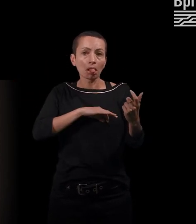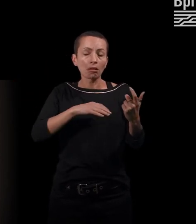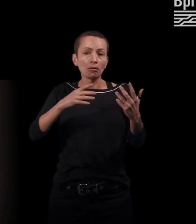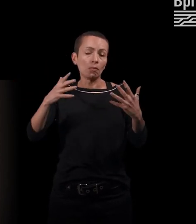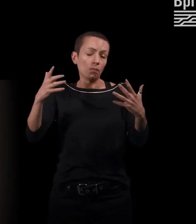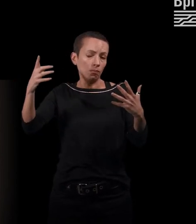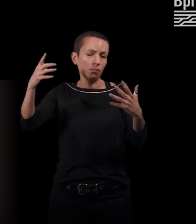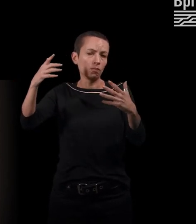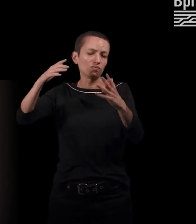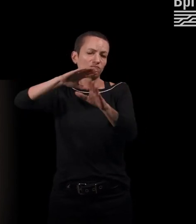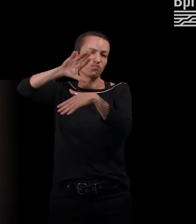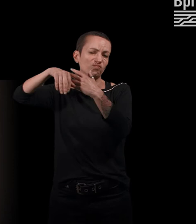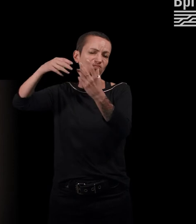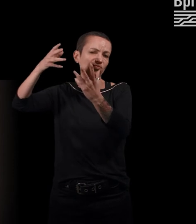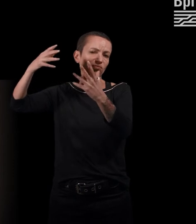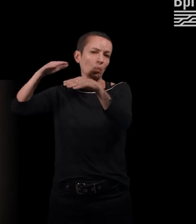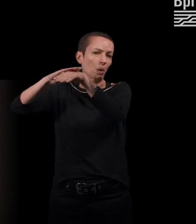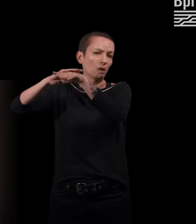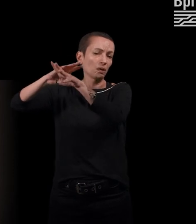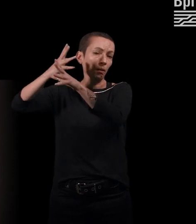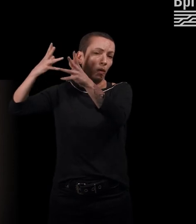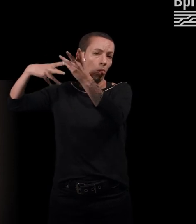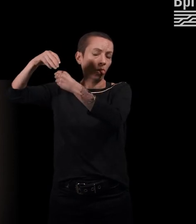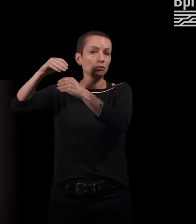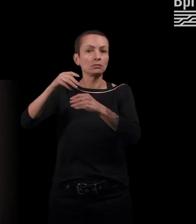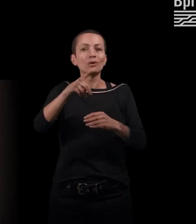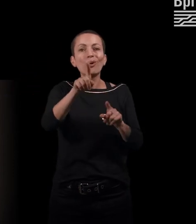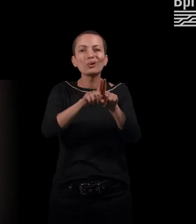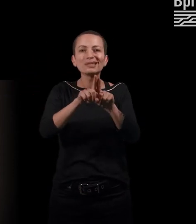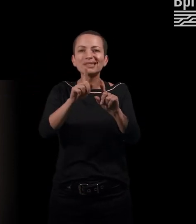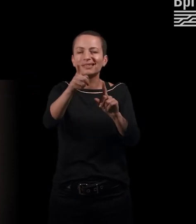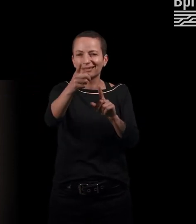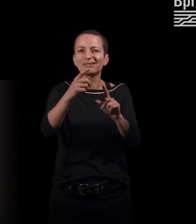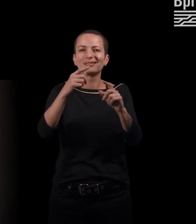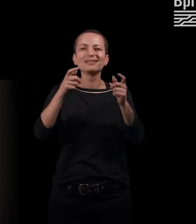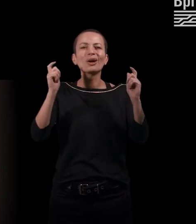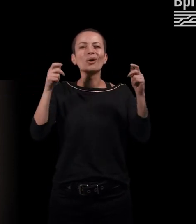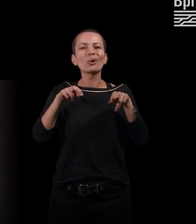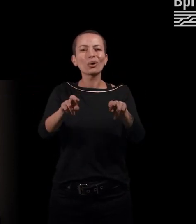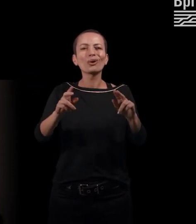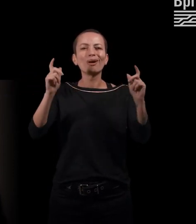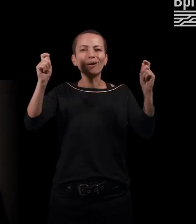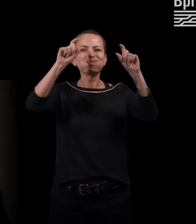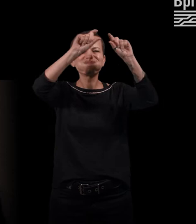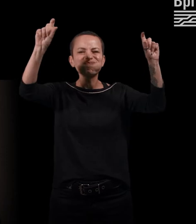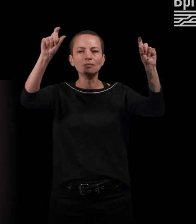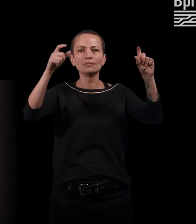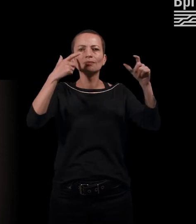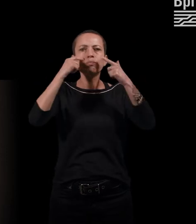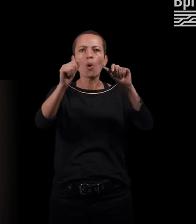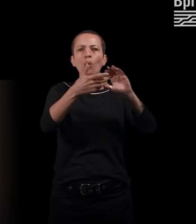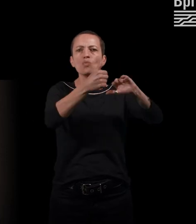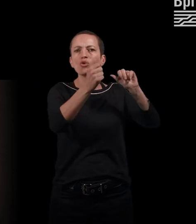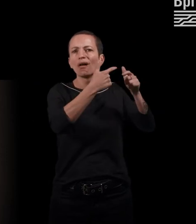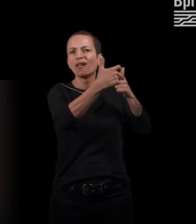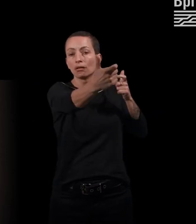en collusion avec les politiques. Vous notez les slogans aussi dans votre livre, je le disais tout à l'heure, Camille Amoun, alors des slogans